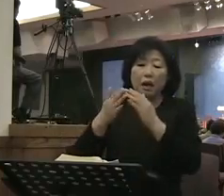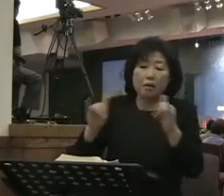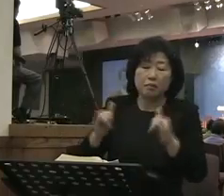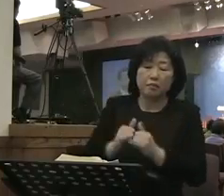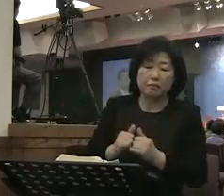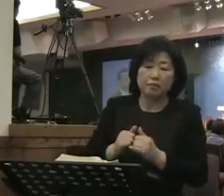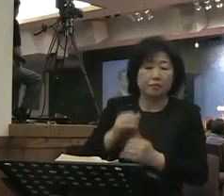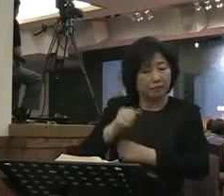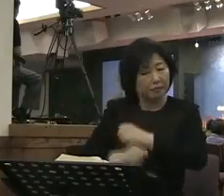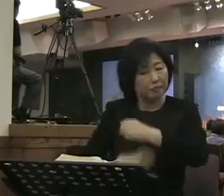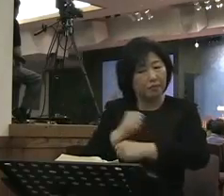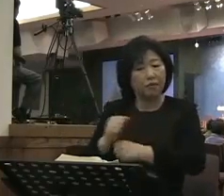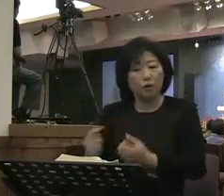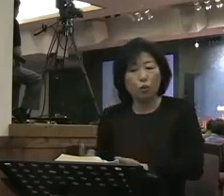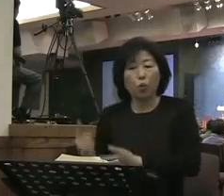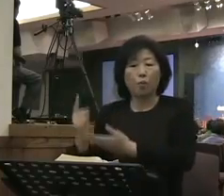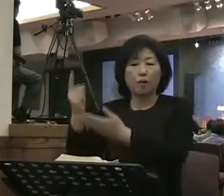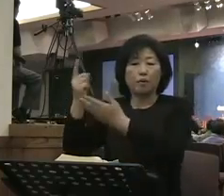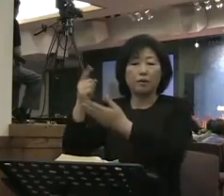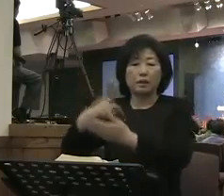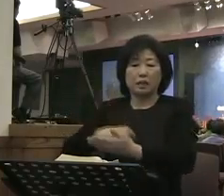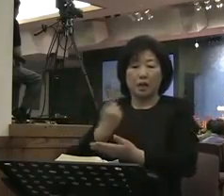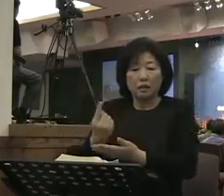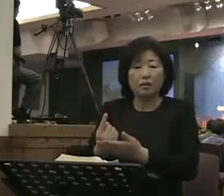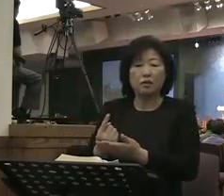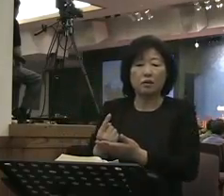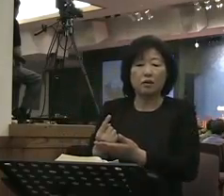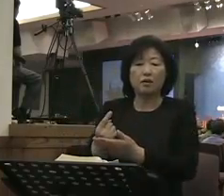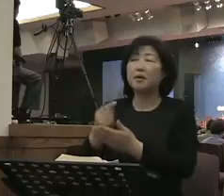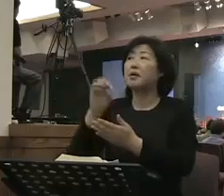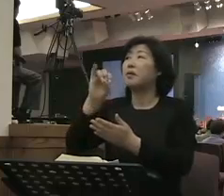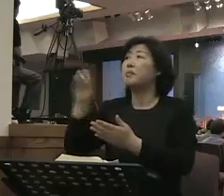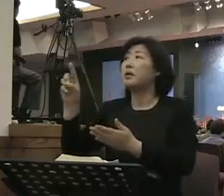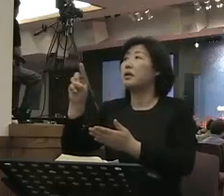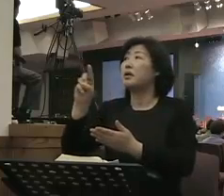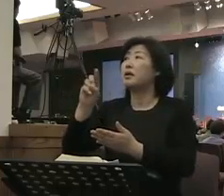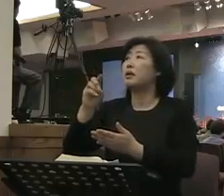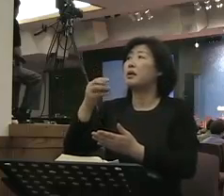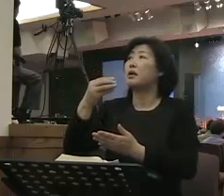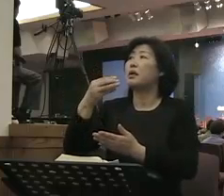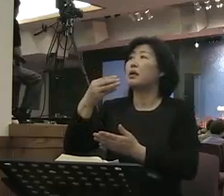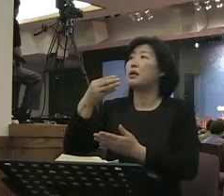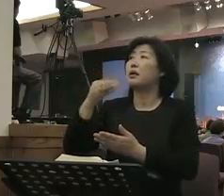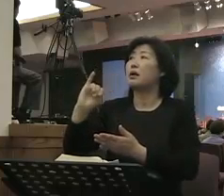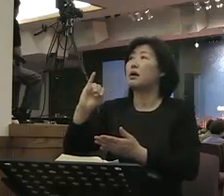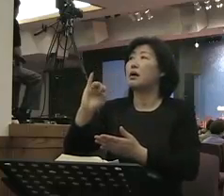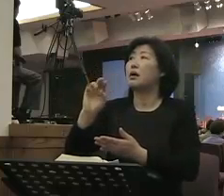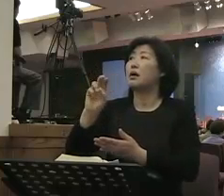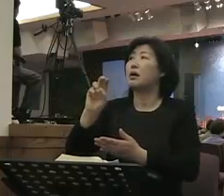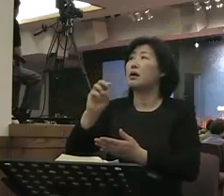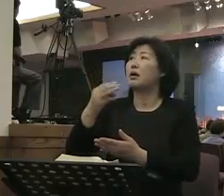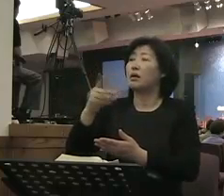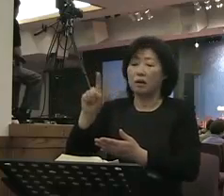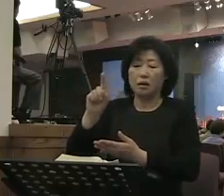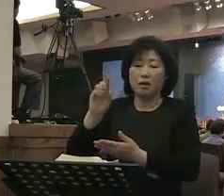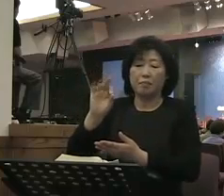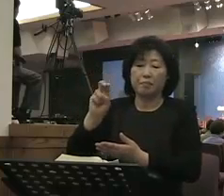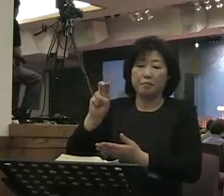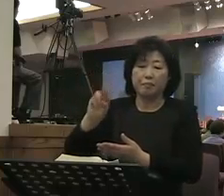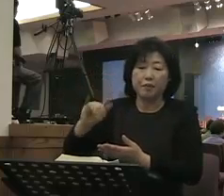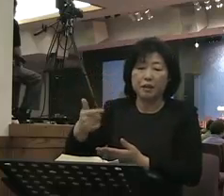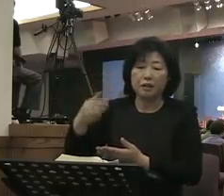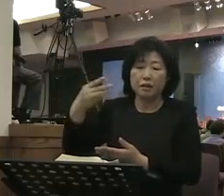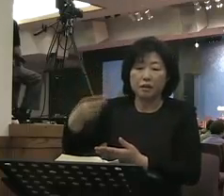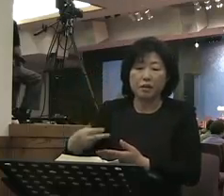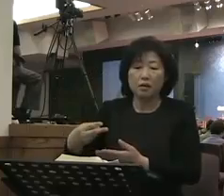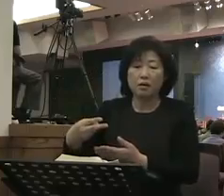사람들은 나름대로 높이 자신들의 피라미드를 세우고 있지만 하나님은 그때 그들이 소란